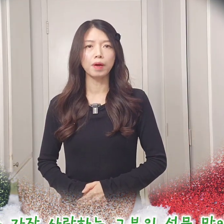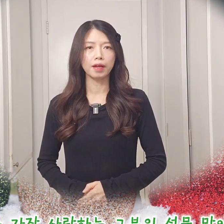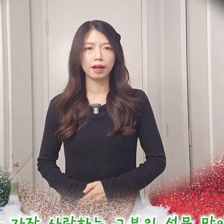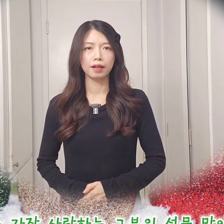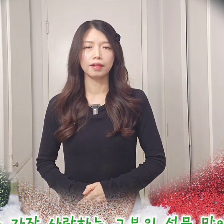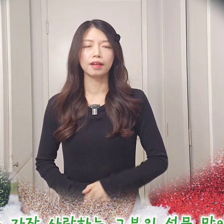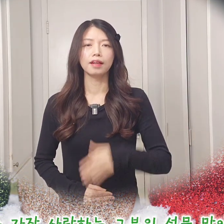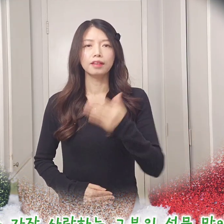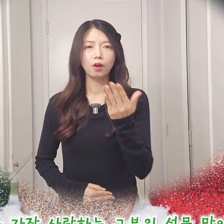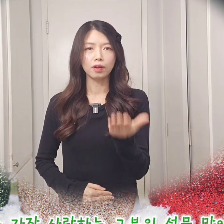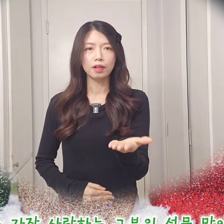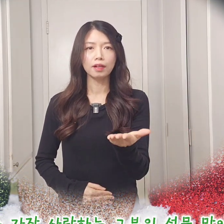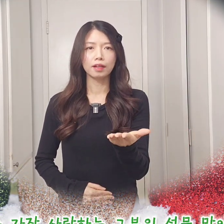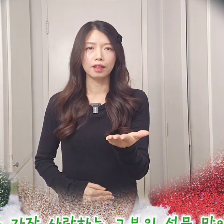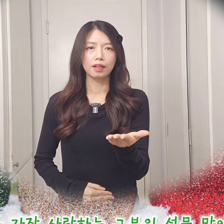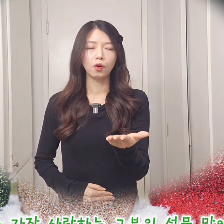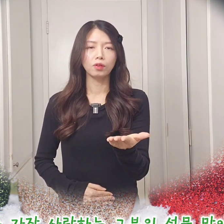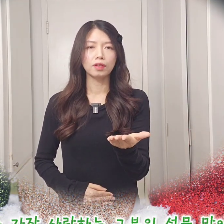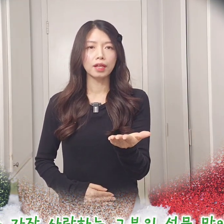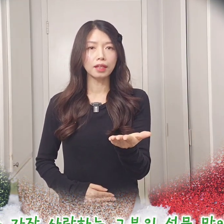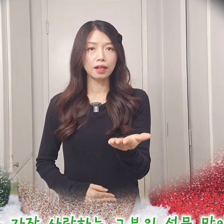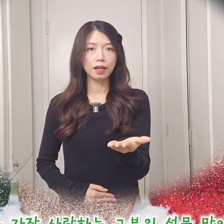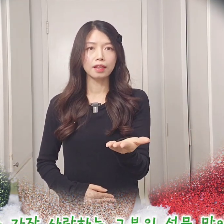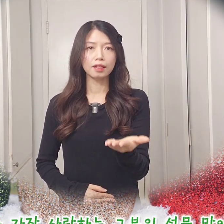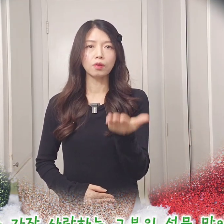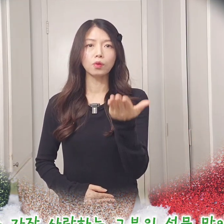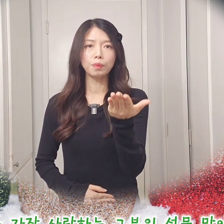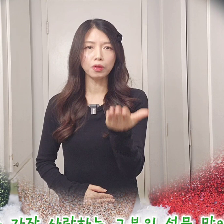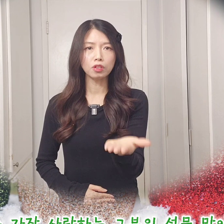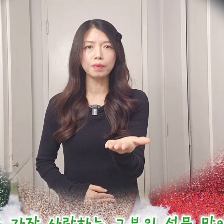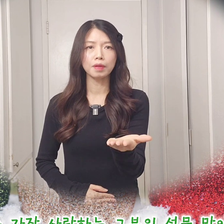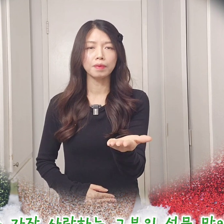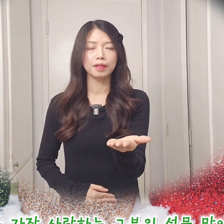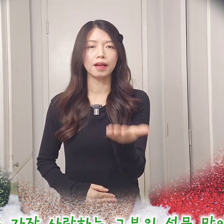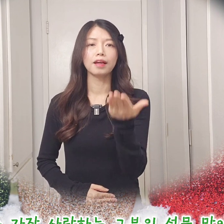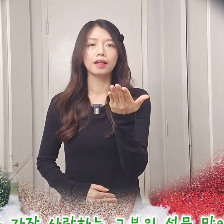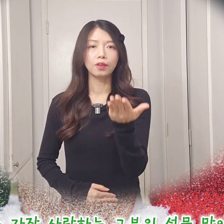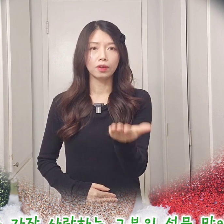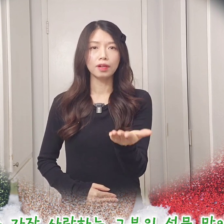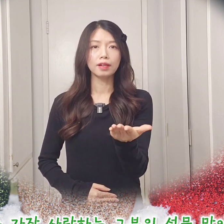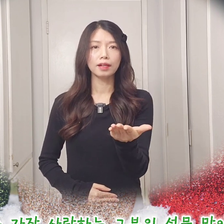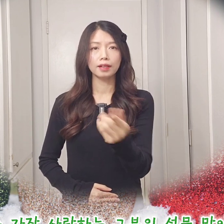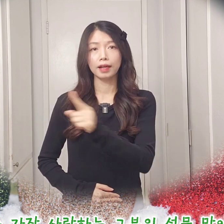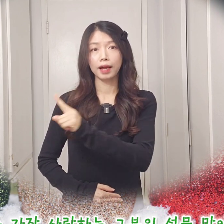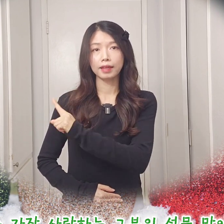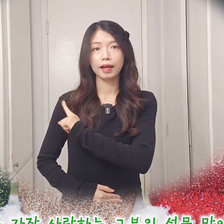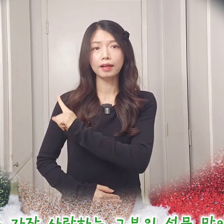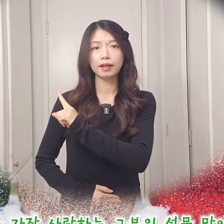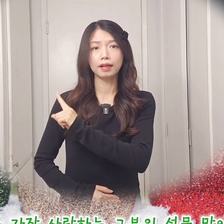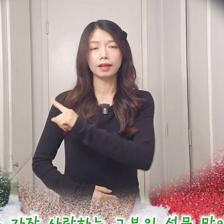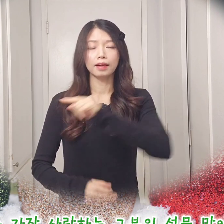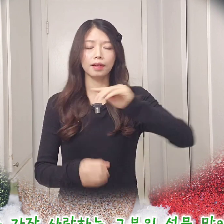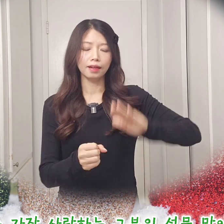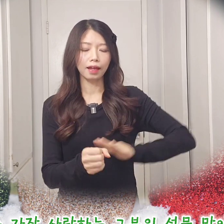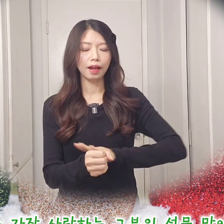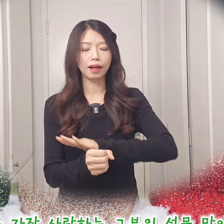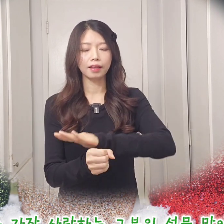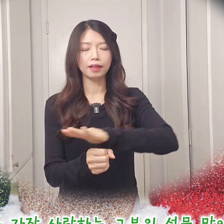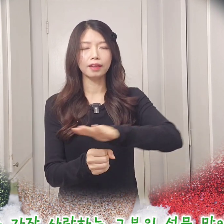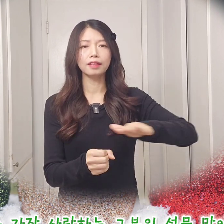말이야. 너는 상대를 향해서 손을 펴주시면 됩니다. 너를 가장 사랑하는